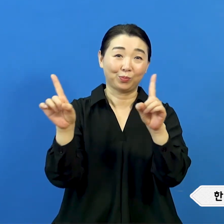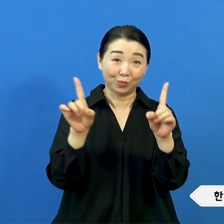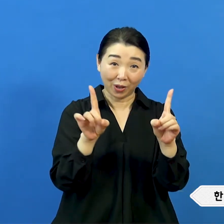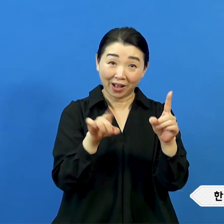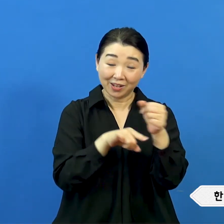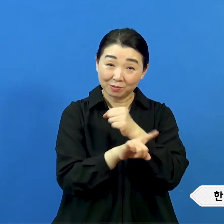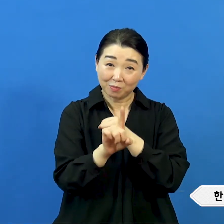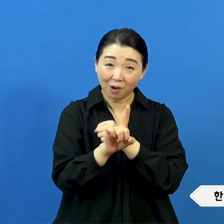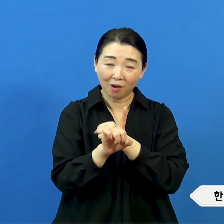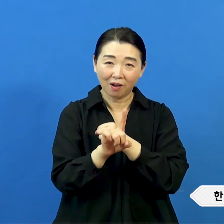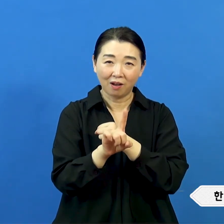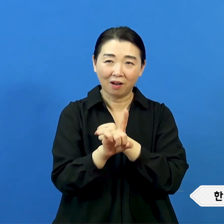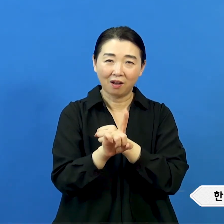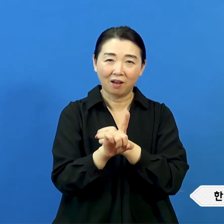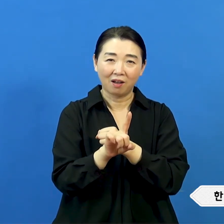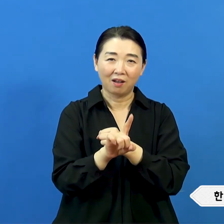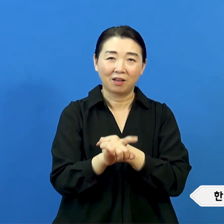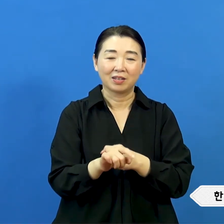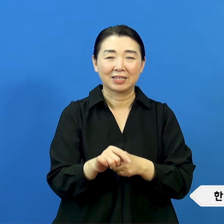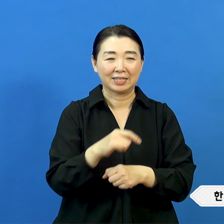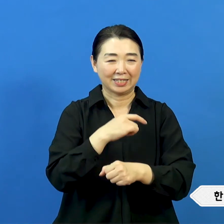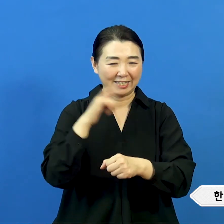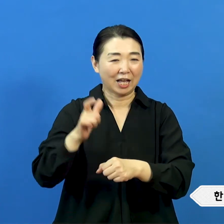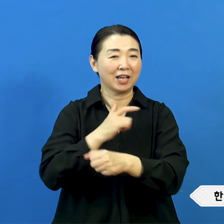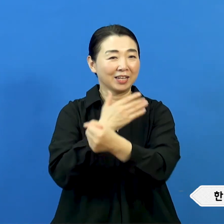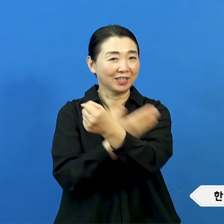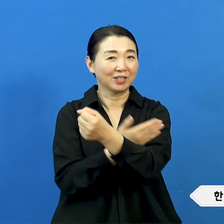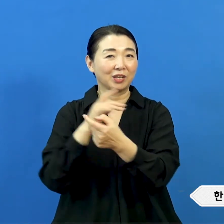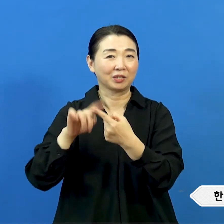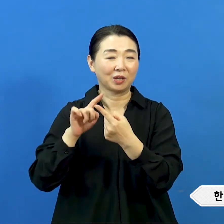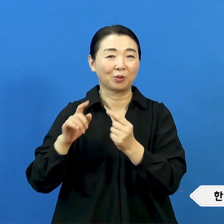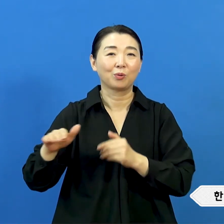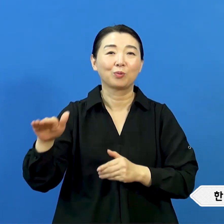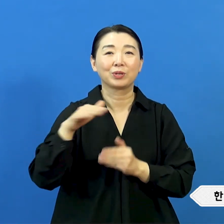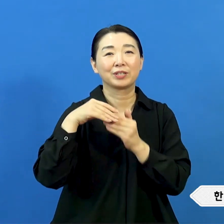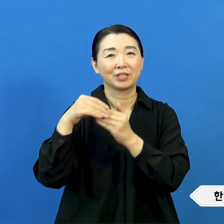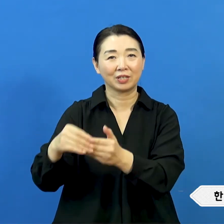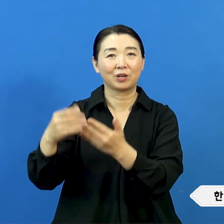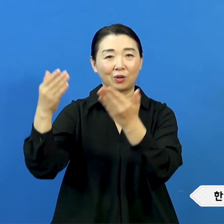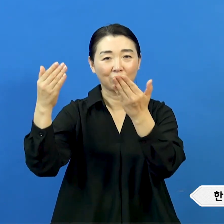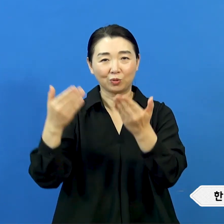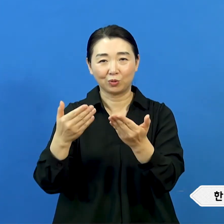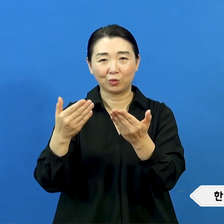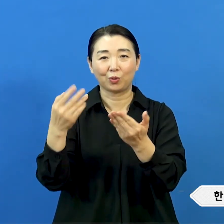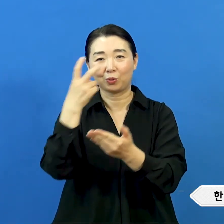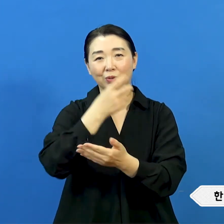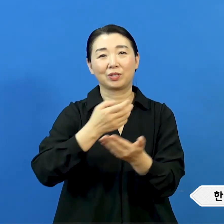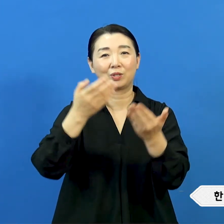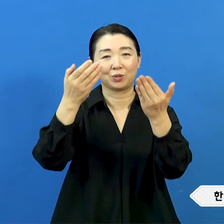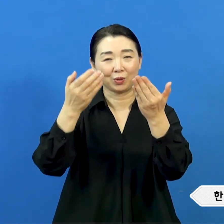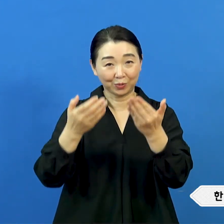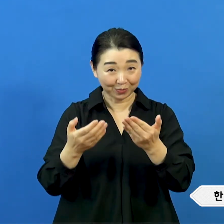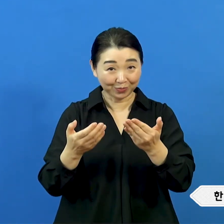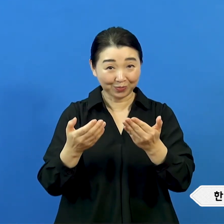주님이니까 죽음을 이기신 강력하신 능력으로 우리를 이끄시고 우리를 지키시고 하는데,